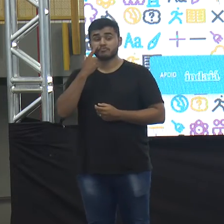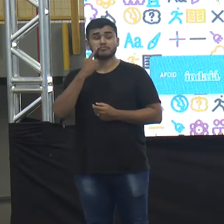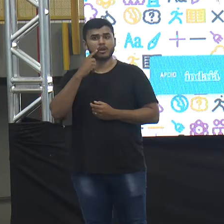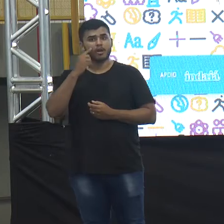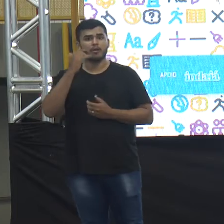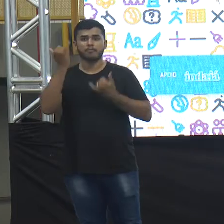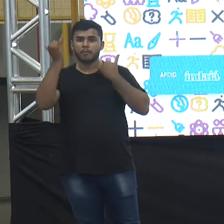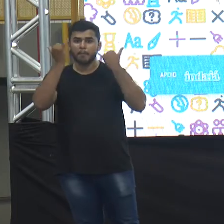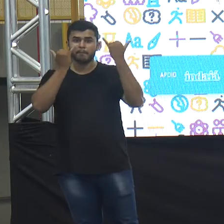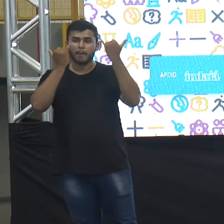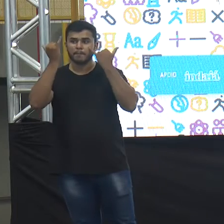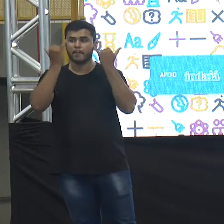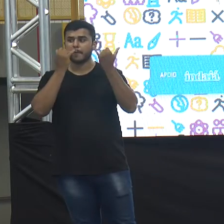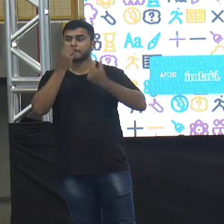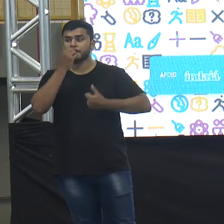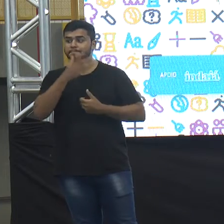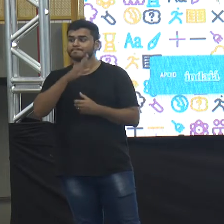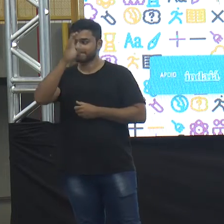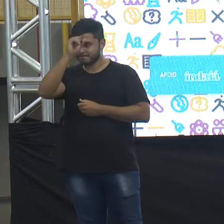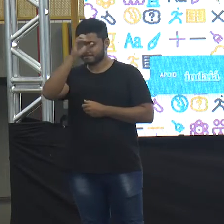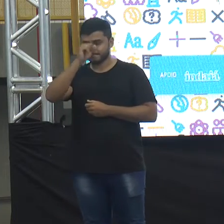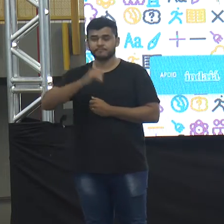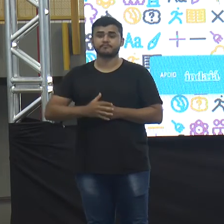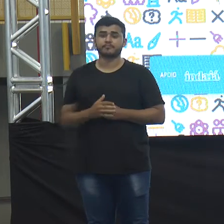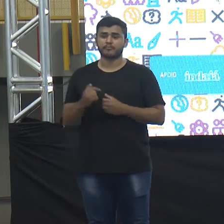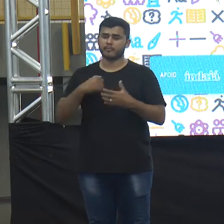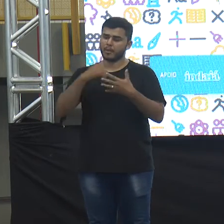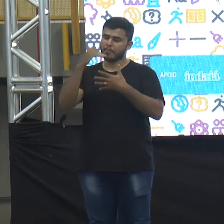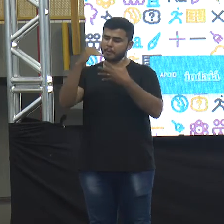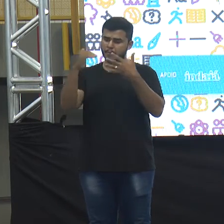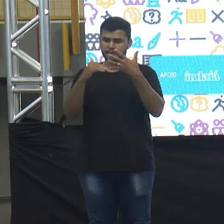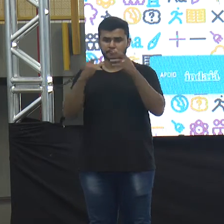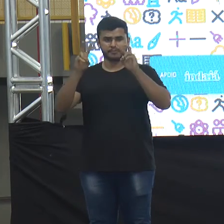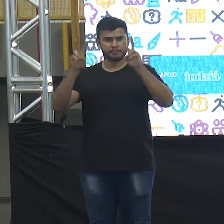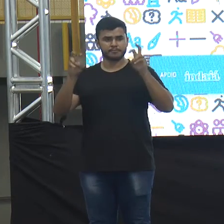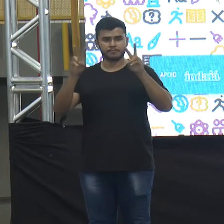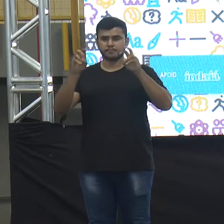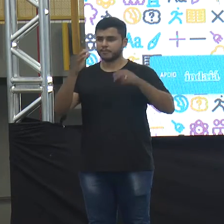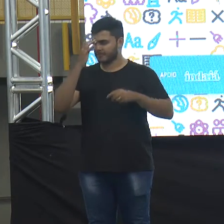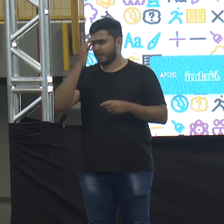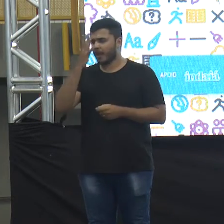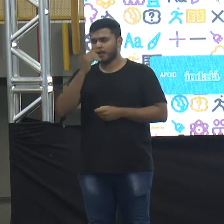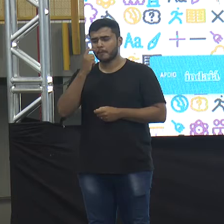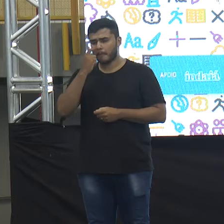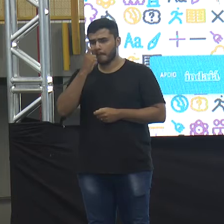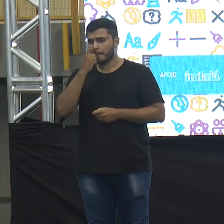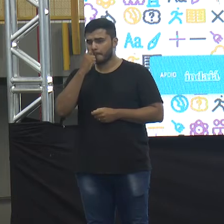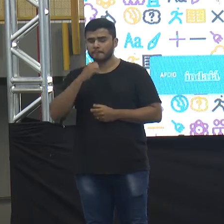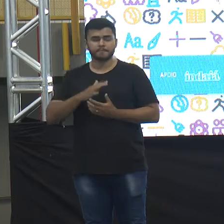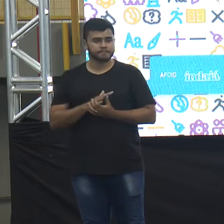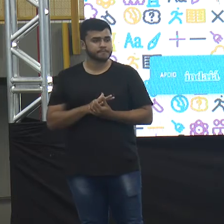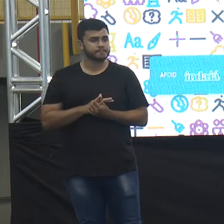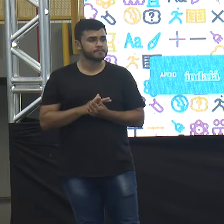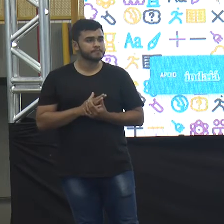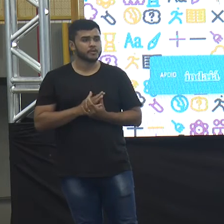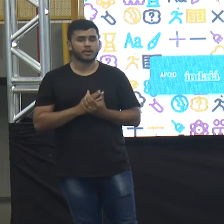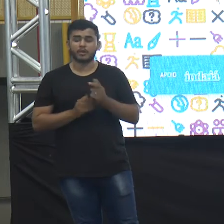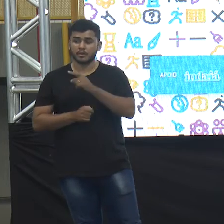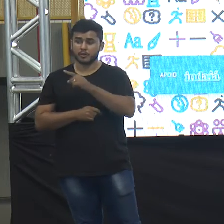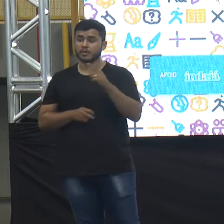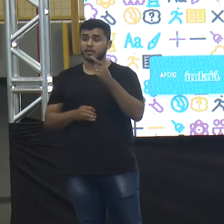isso que a gente vai fazer. A gente vai recordar alguns pontos. É uma matéria, é um assunto fácil, né? Competência